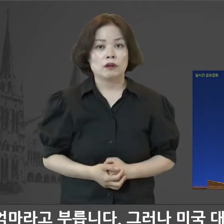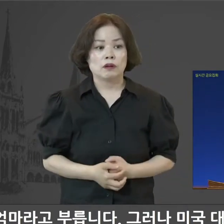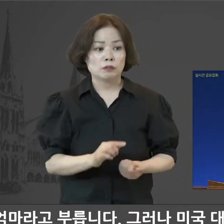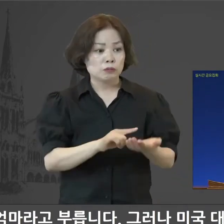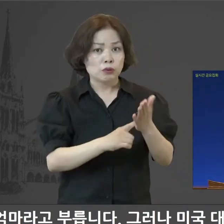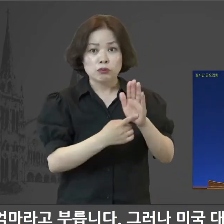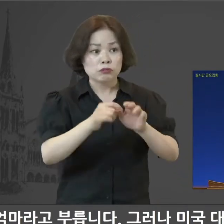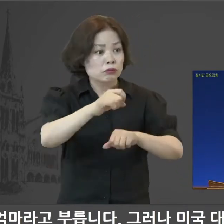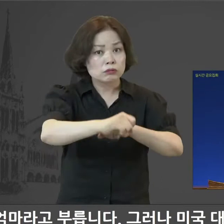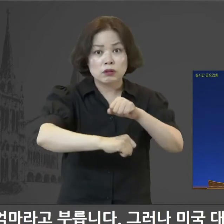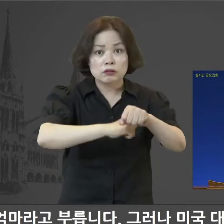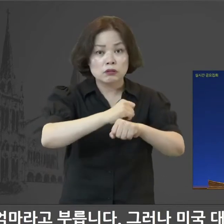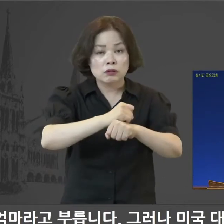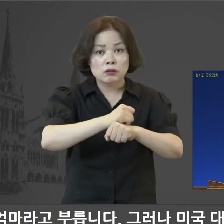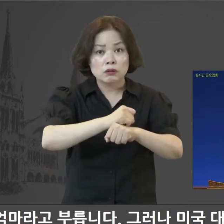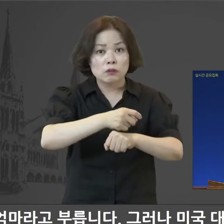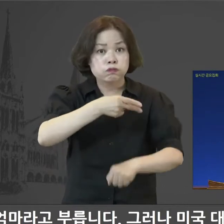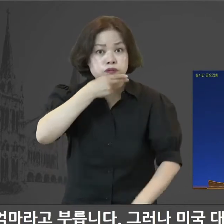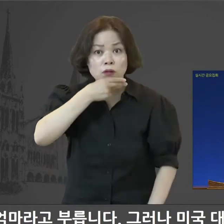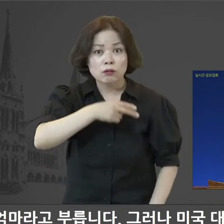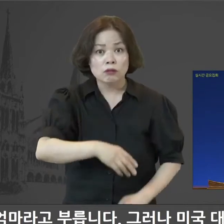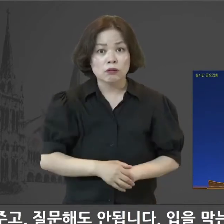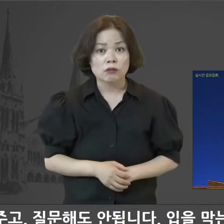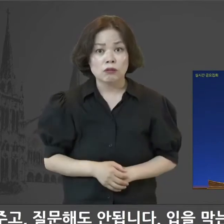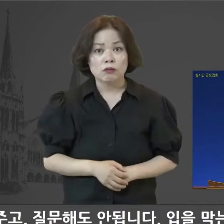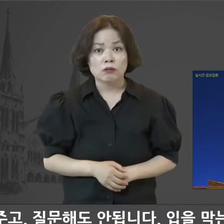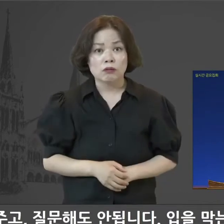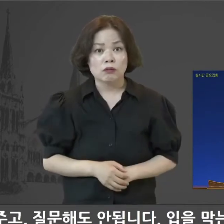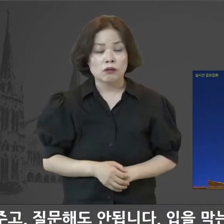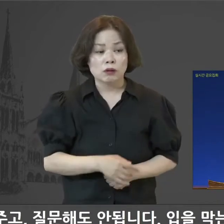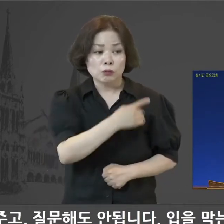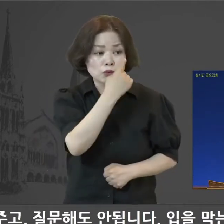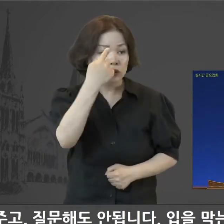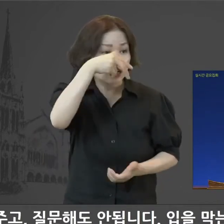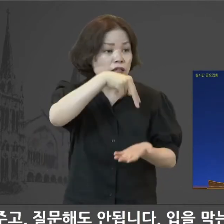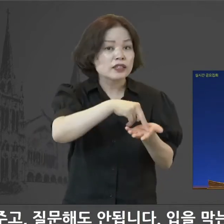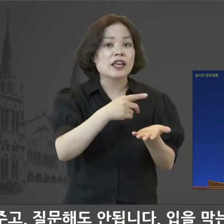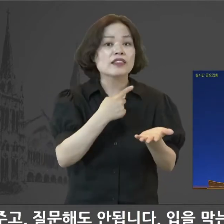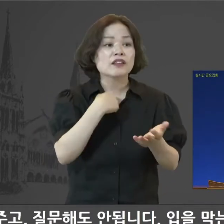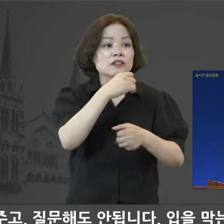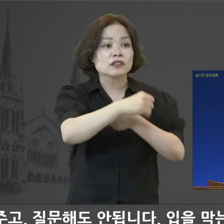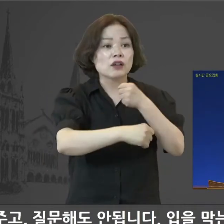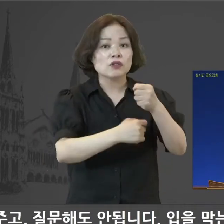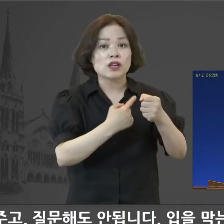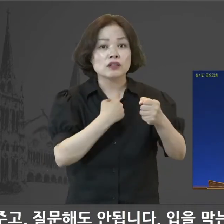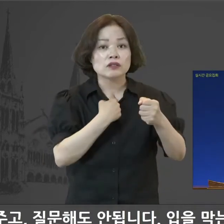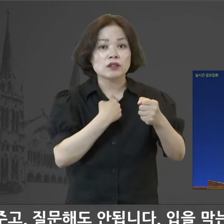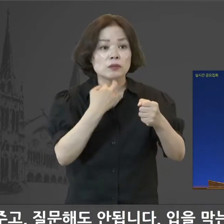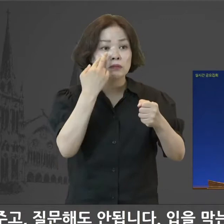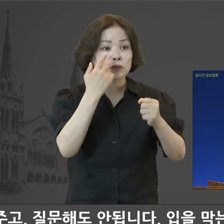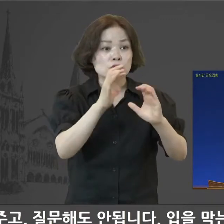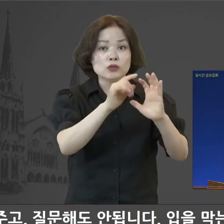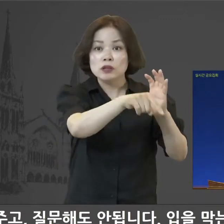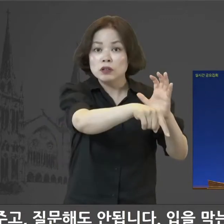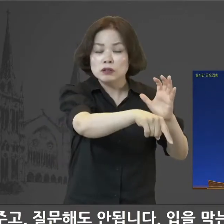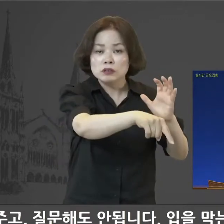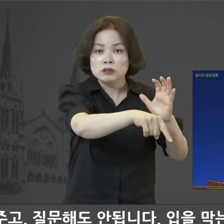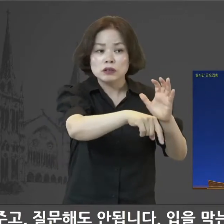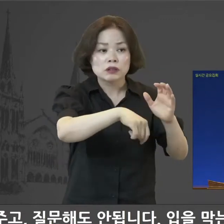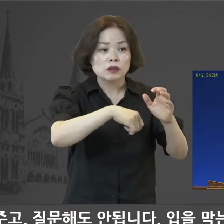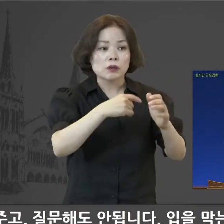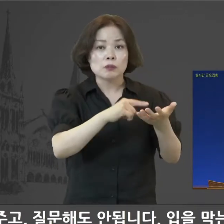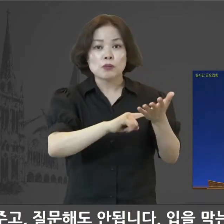표현의 자유가 가장 제대로 보장되던 나라였던 자유의 나라 미국에서 지금 표현의 자유가 억압되고 있는